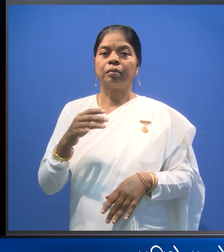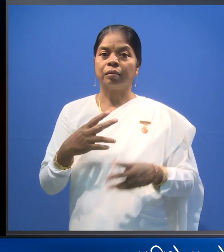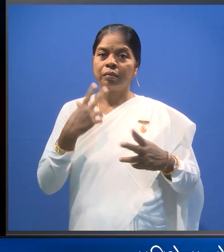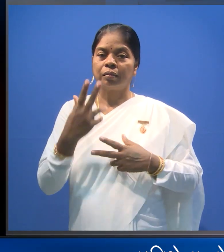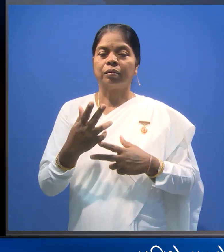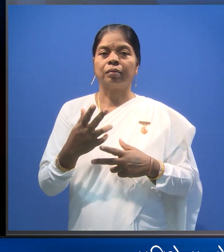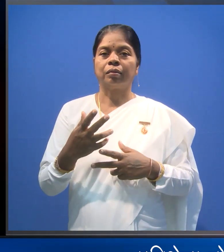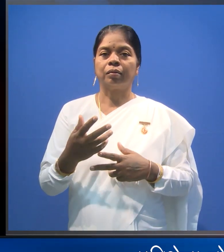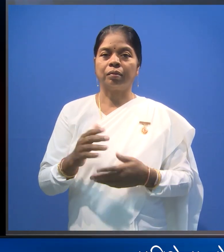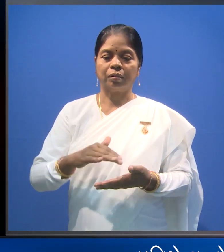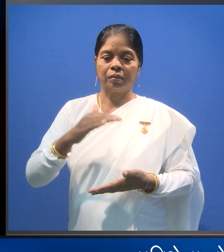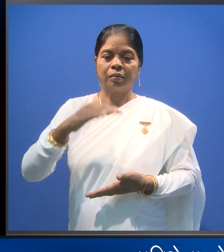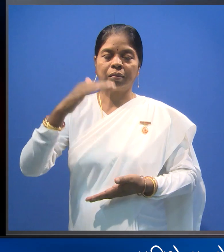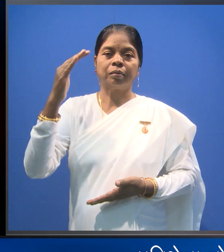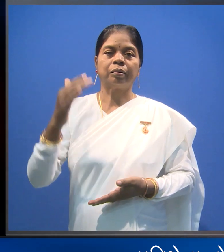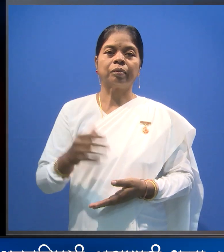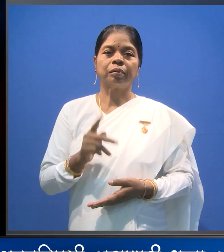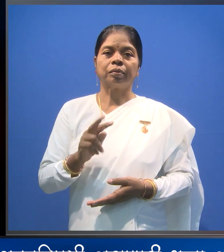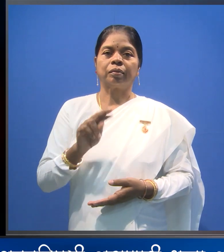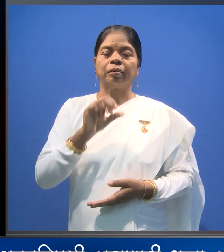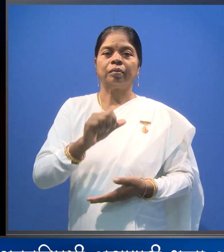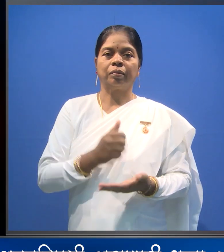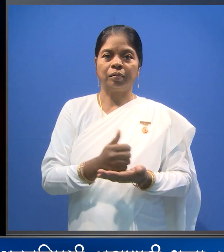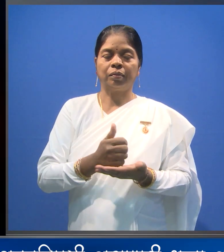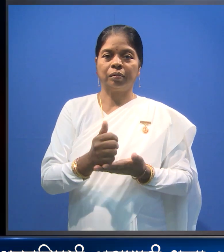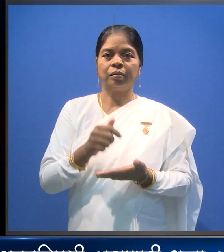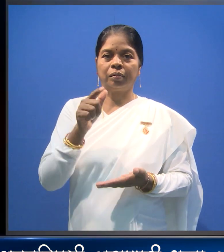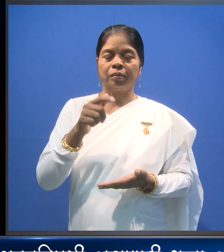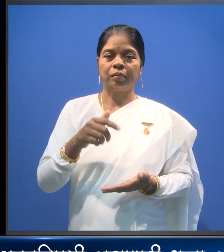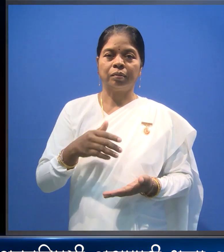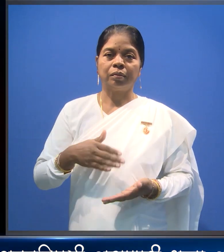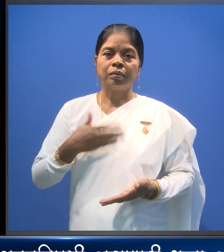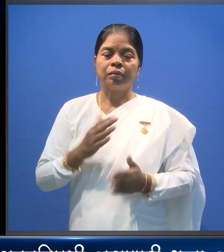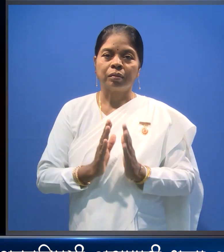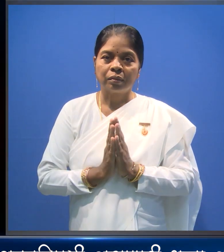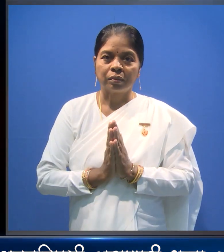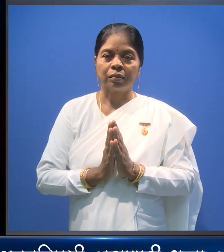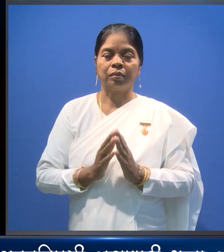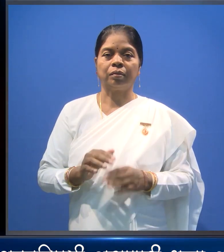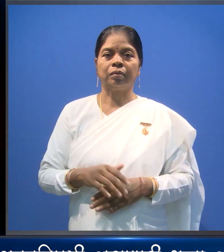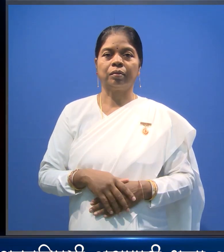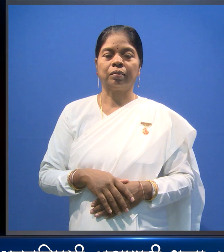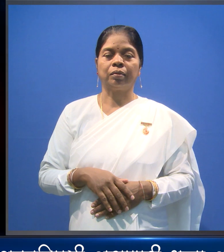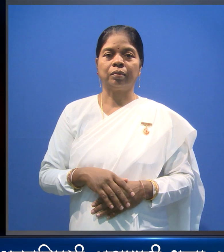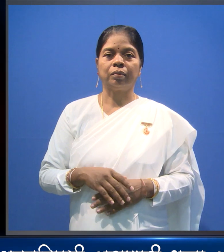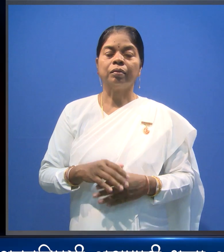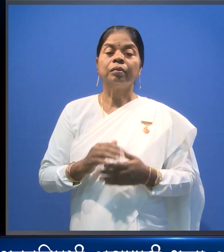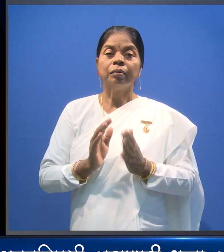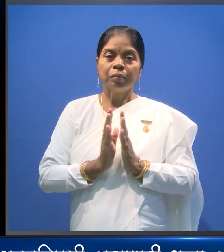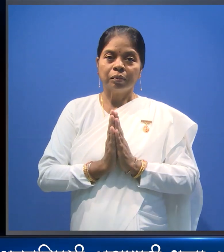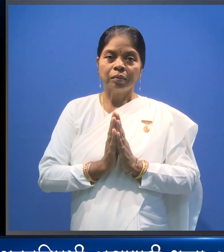प्रतिभेचा तो विकास करतो. प्रशिक्षकाविषयी असणारी श्रद्धा आणि